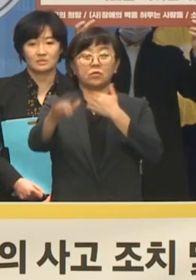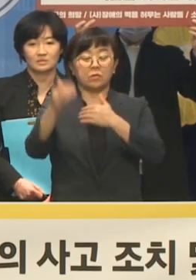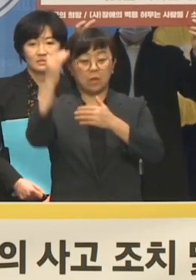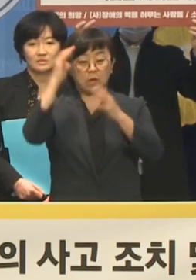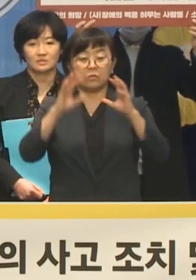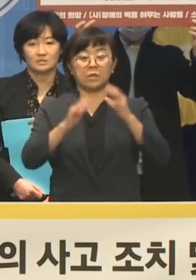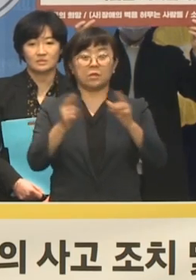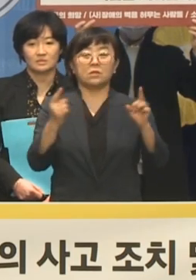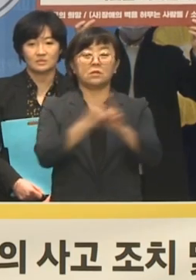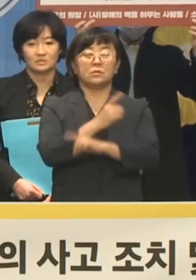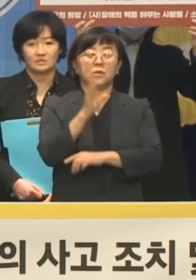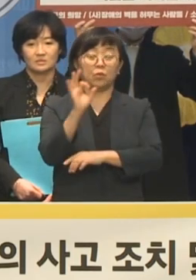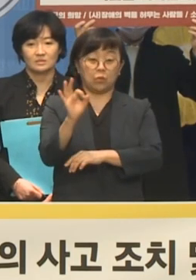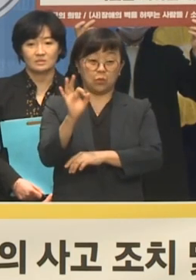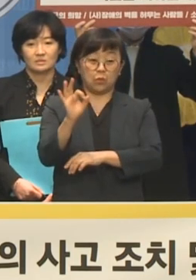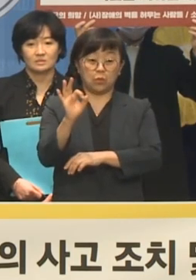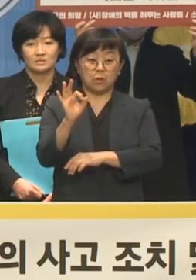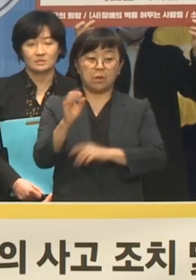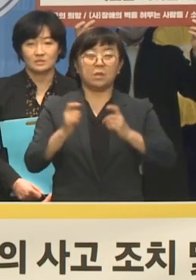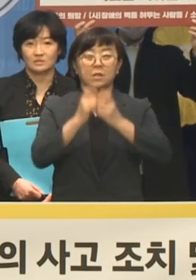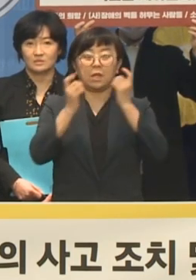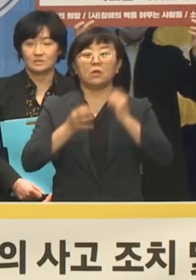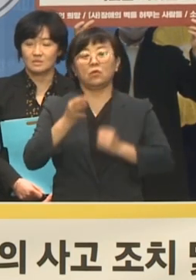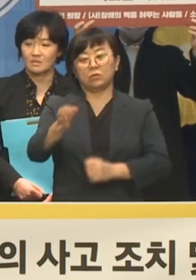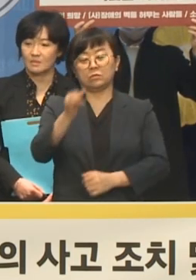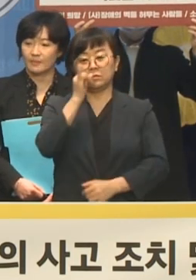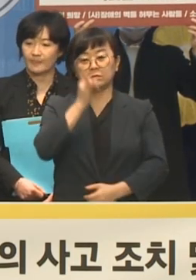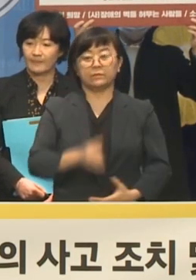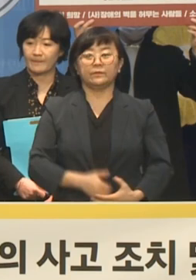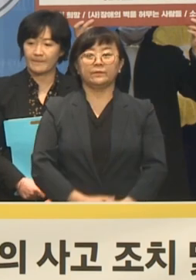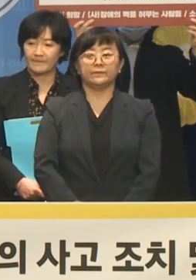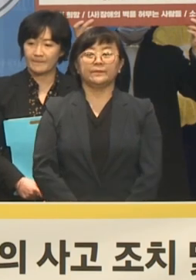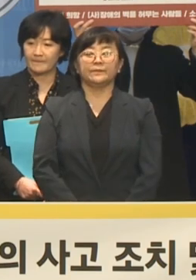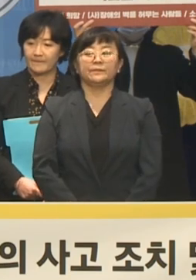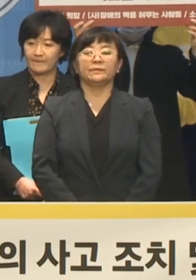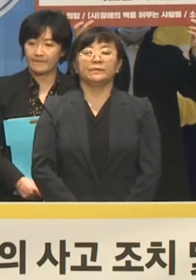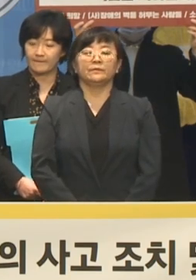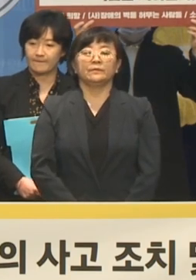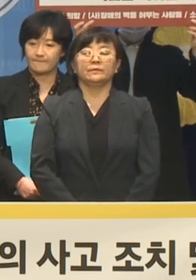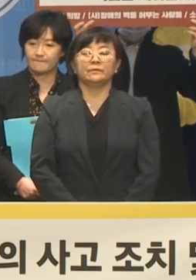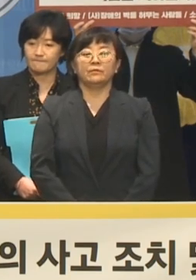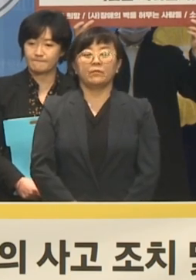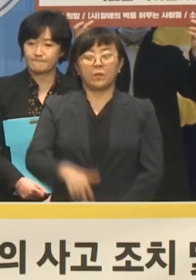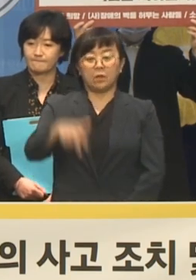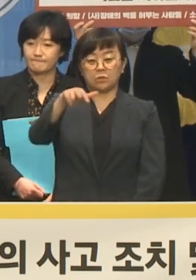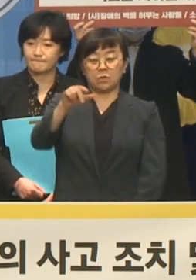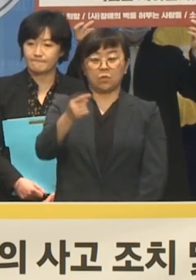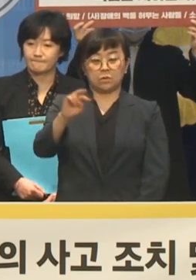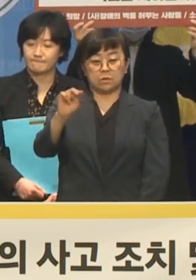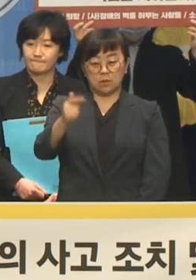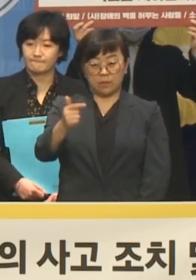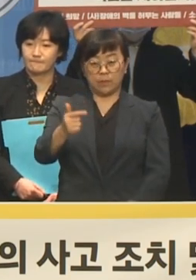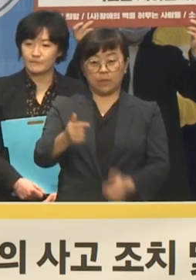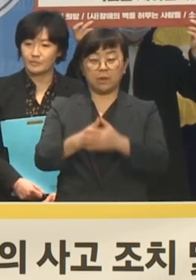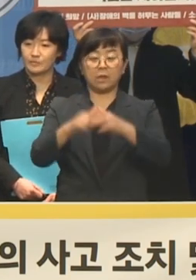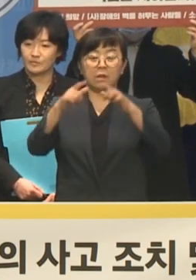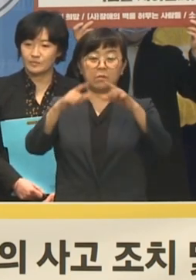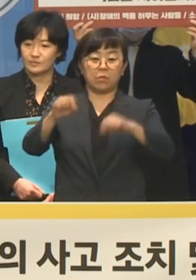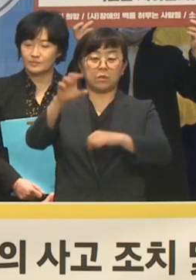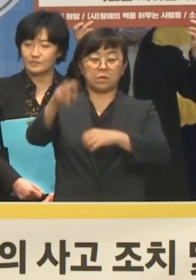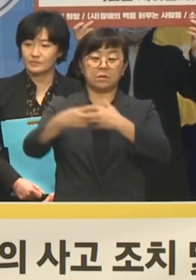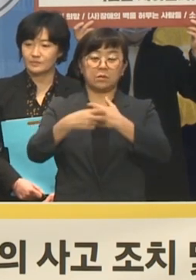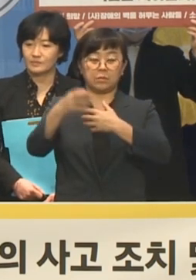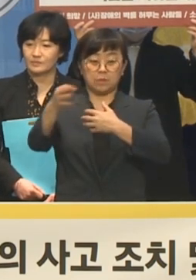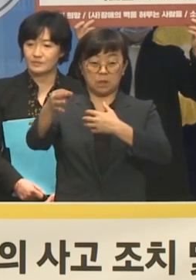한국에서의 치료비도 개인 부담하고 있습니다. 조선 파일럿은 일본에서의